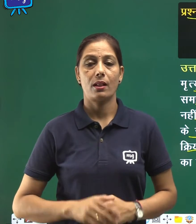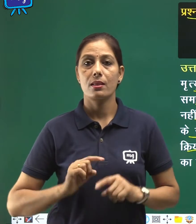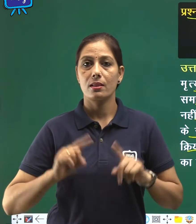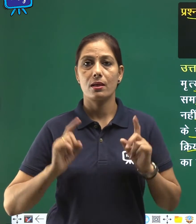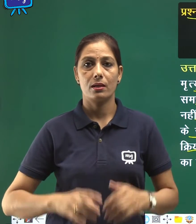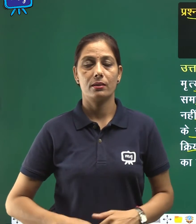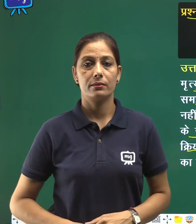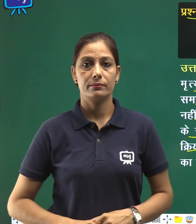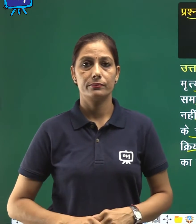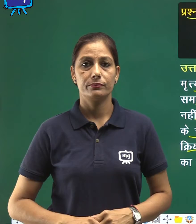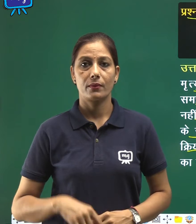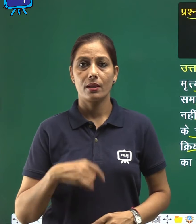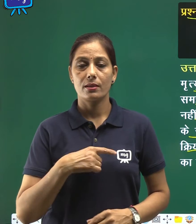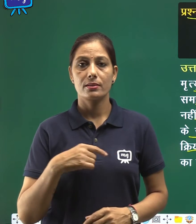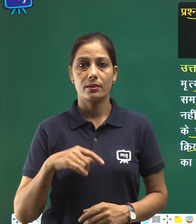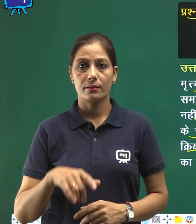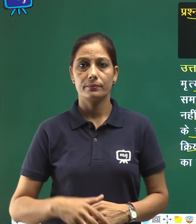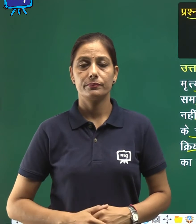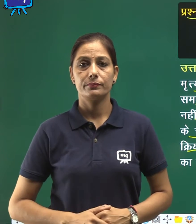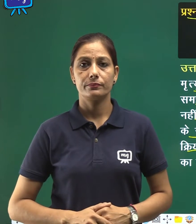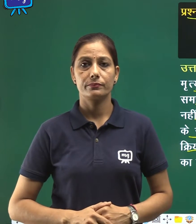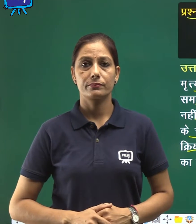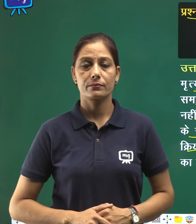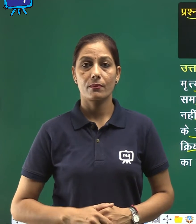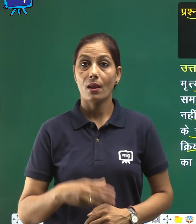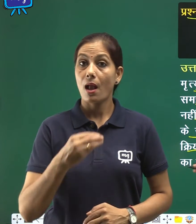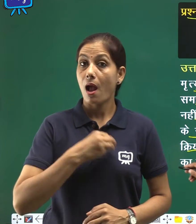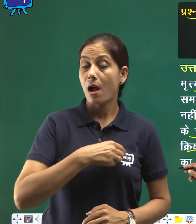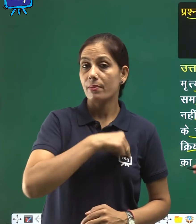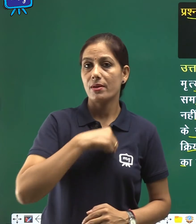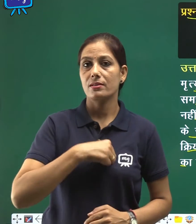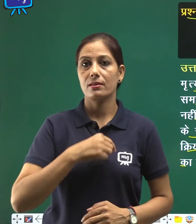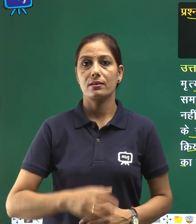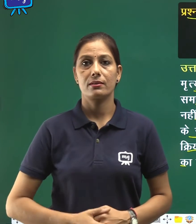तथा इसे आत्मा से